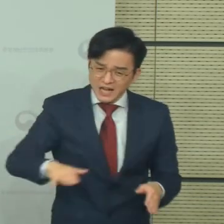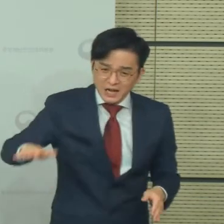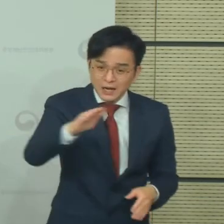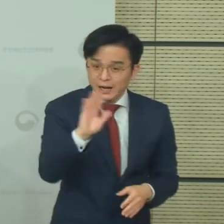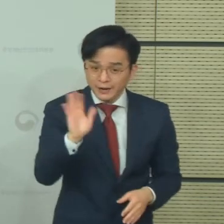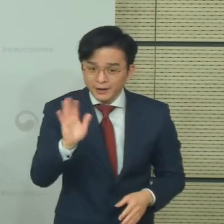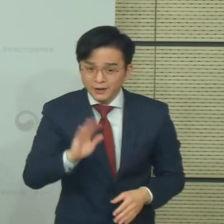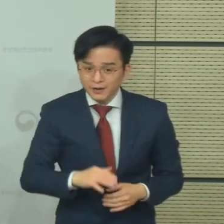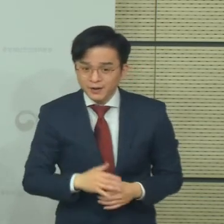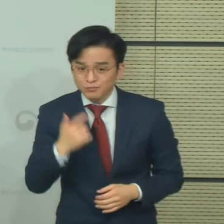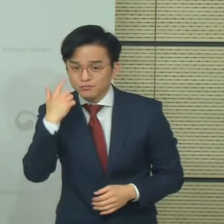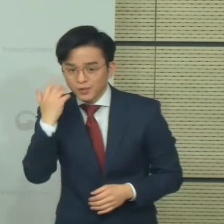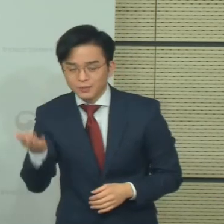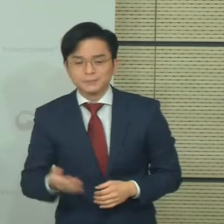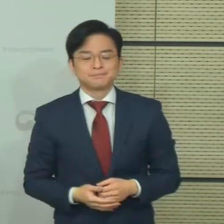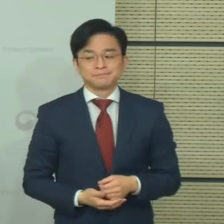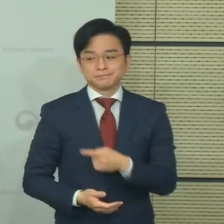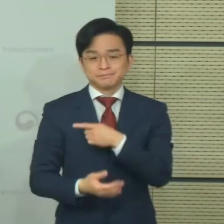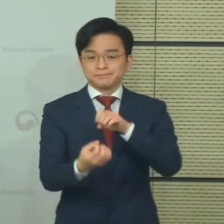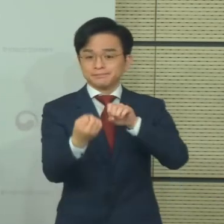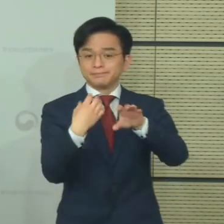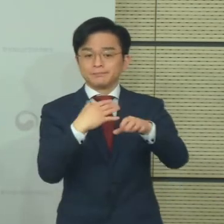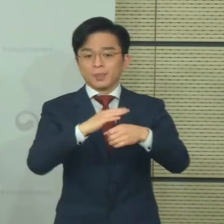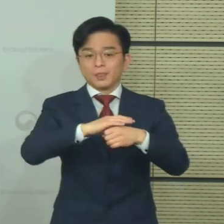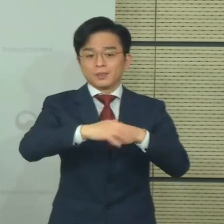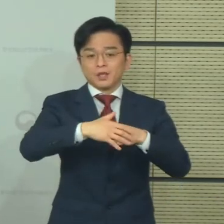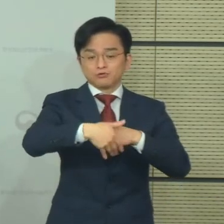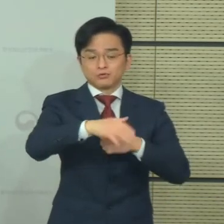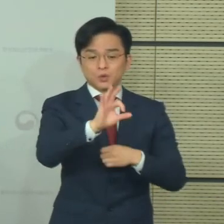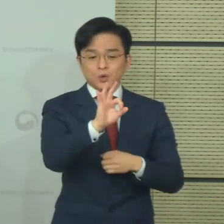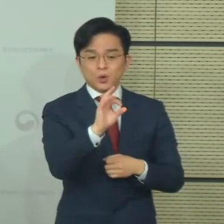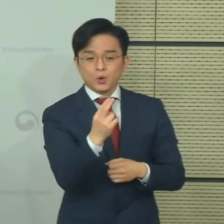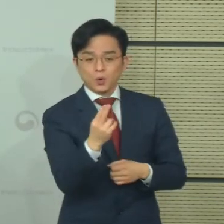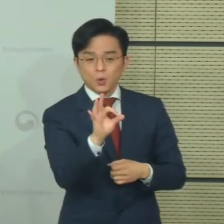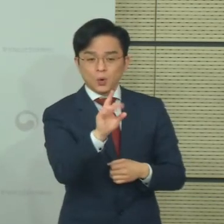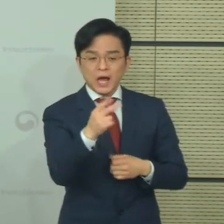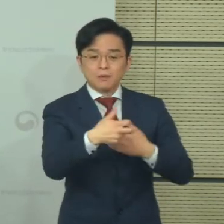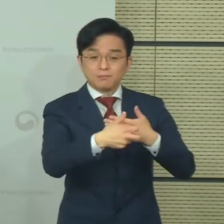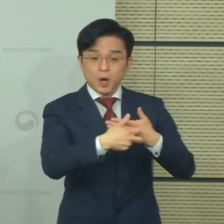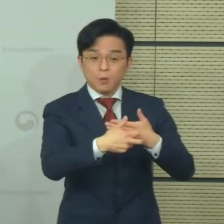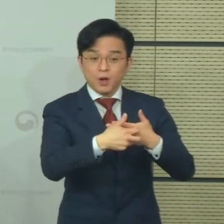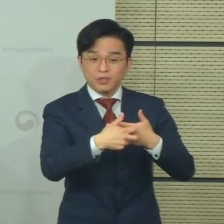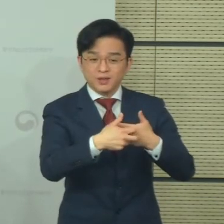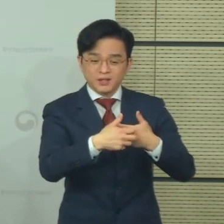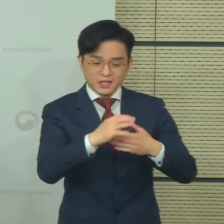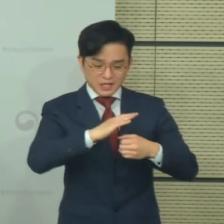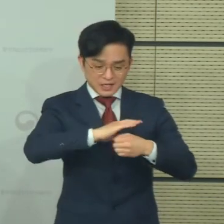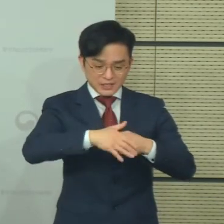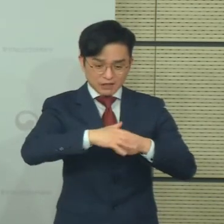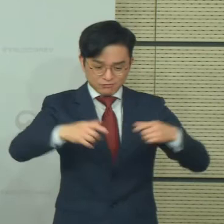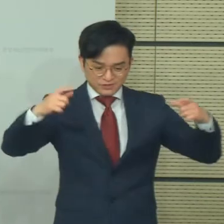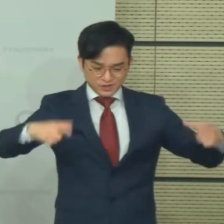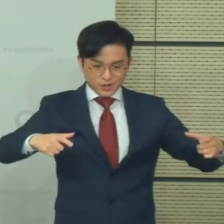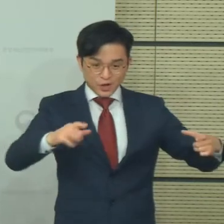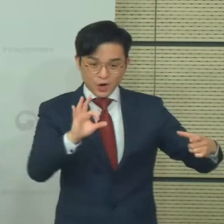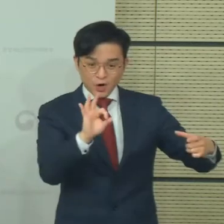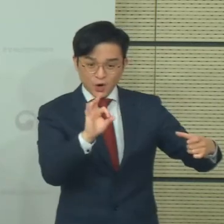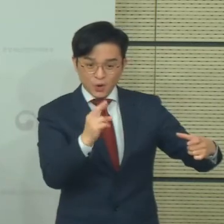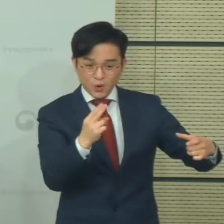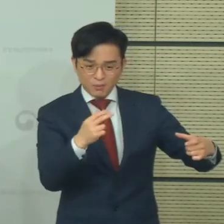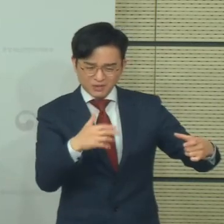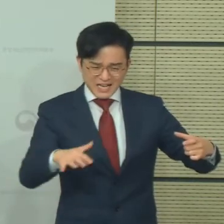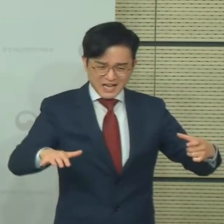네, 대구 같은 경우는 요양병원에 대한 전수검사가 거의 다 완료된 것으로 알고 있고요.